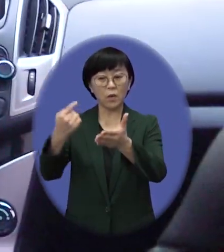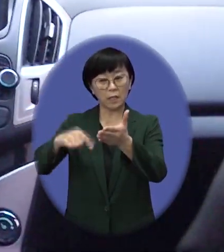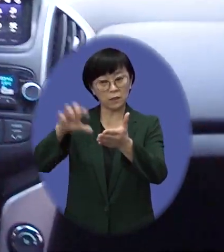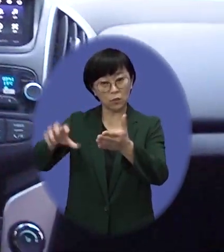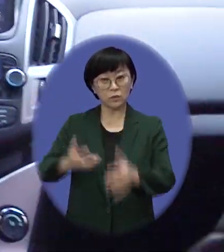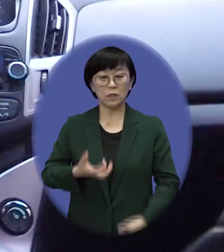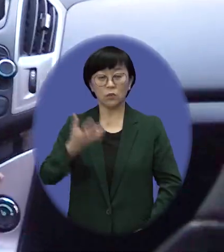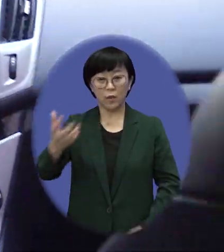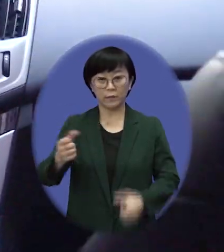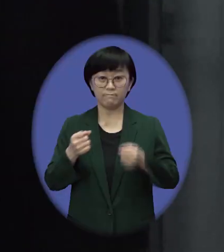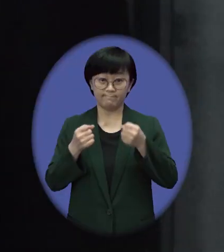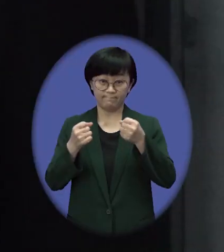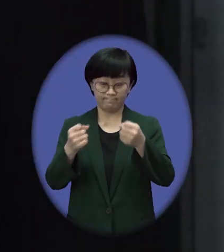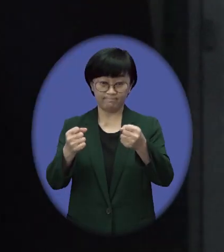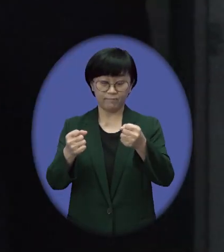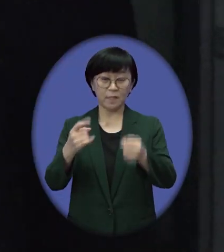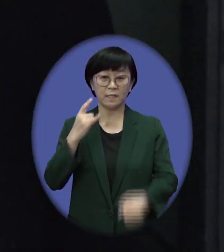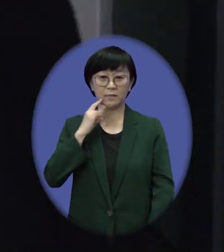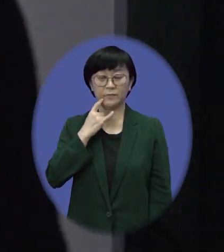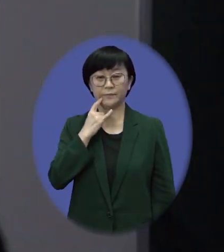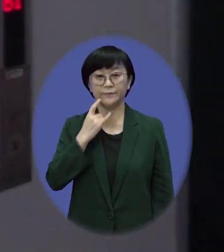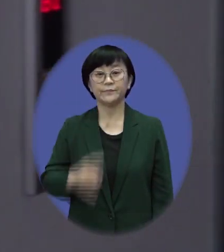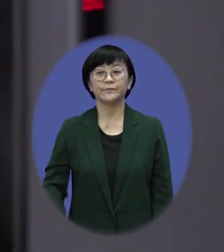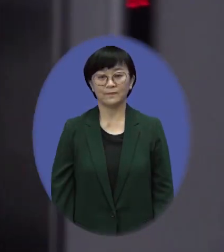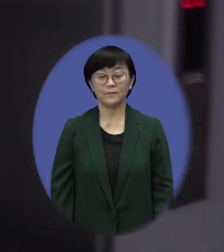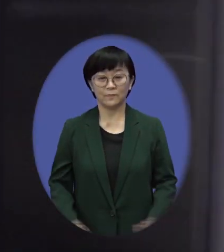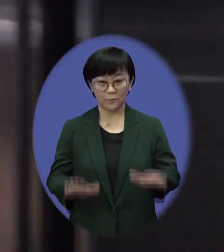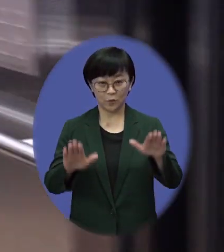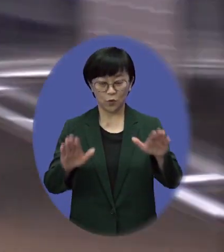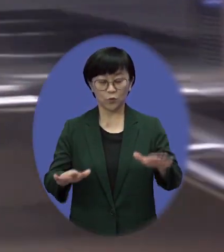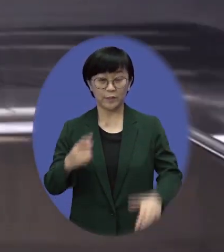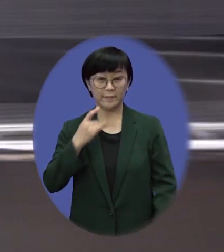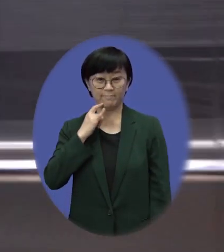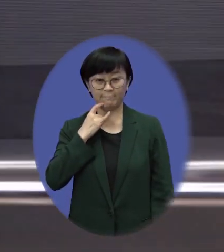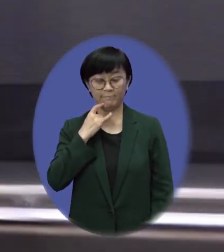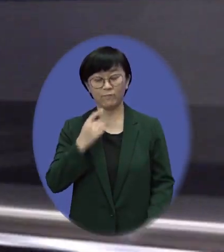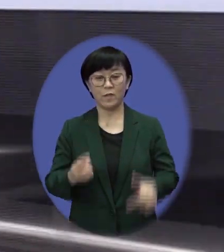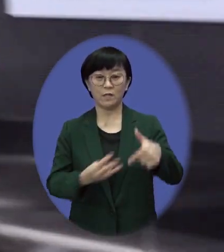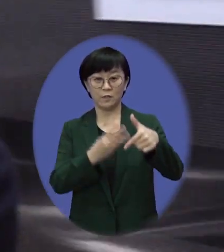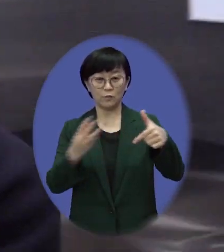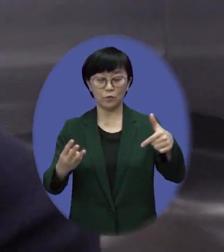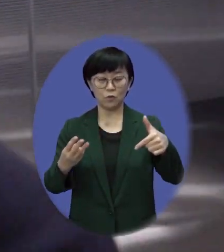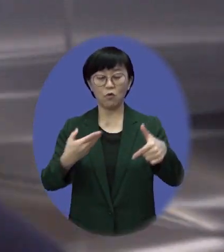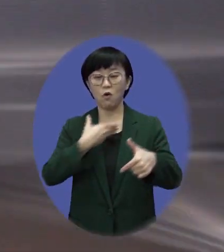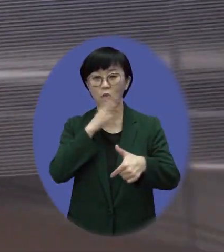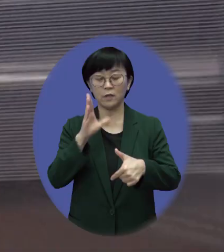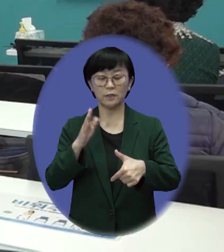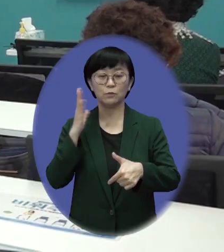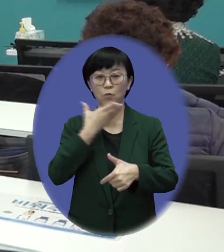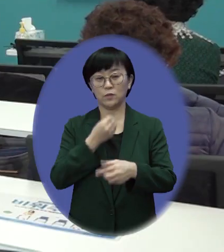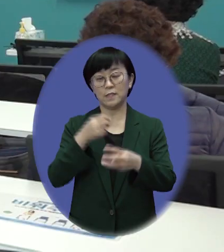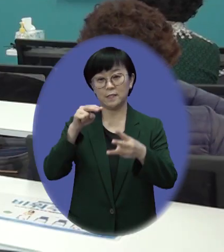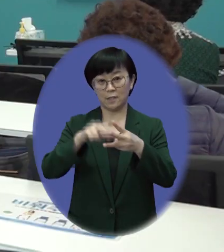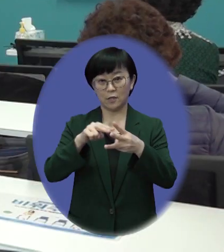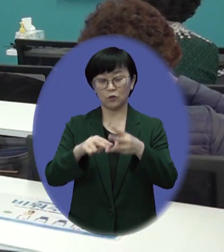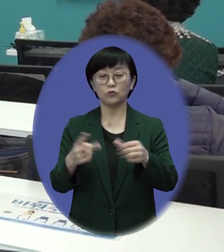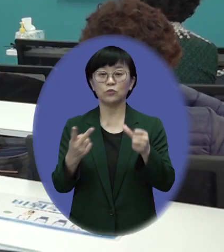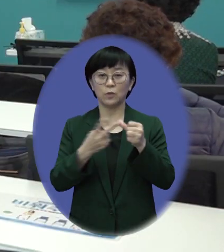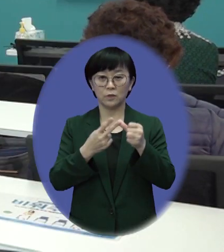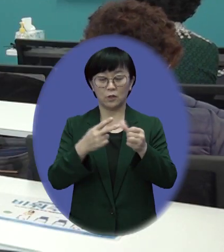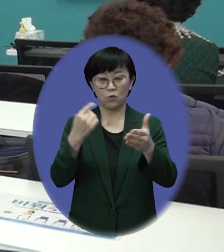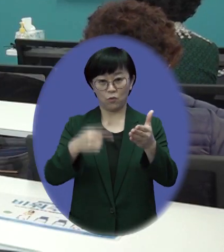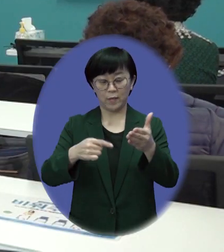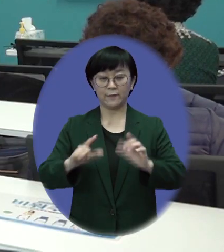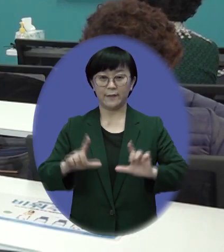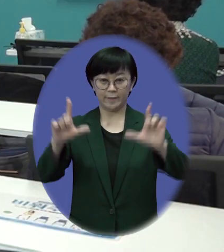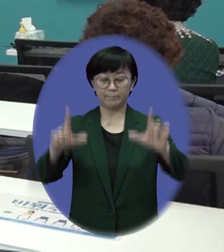앵커 일이 끝나고 수업 장소로 이동하는 이은영 강사. 오늘은 이은영 씨가 금천 어르신 복지센터에서 두 번째로